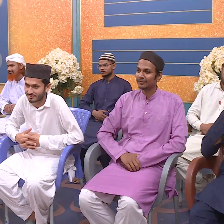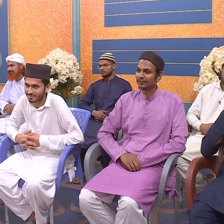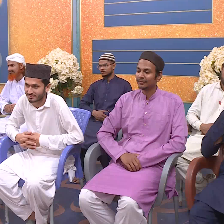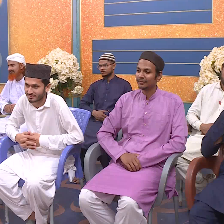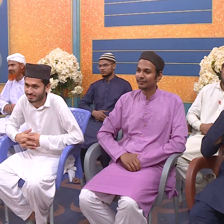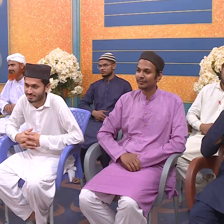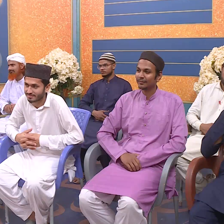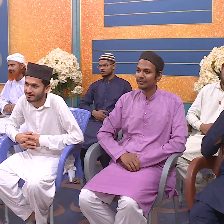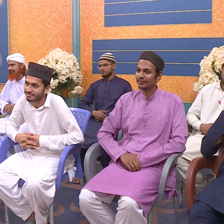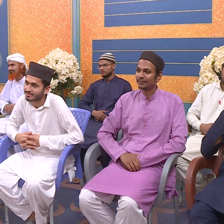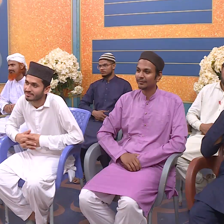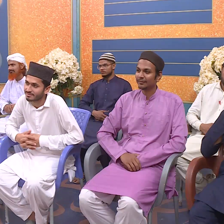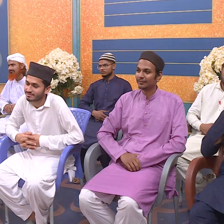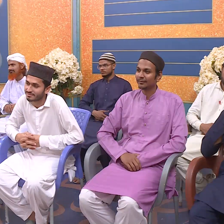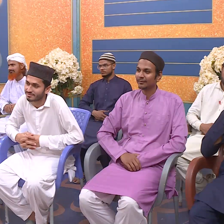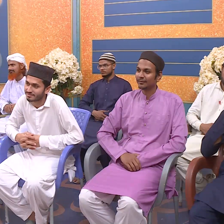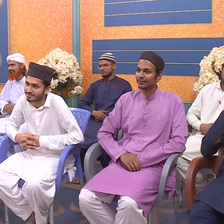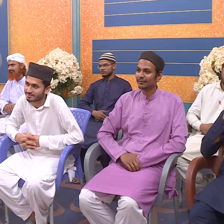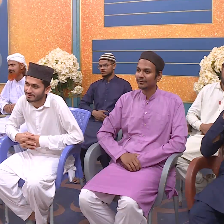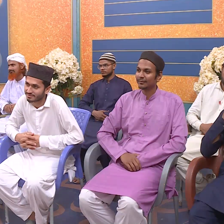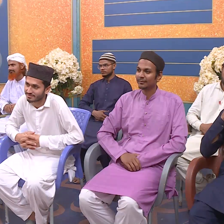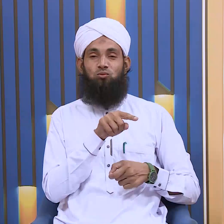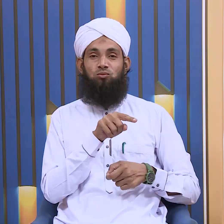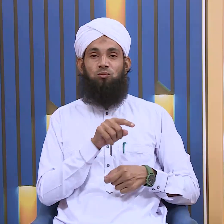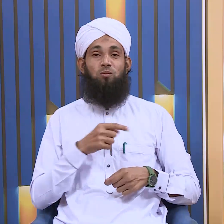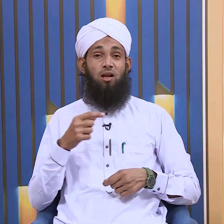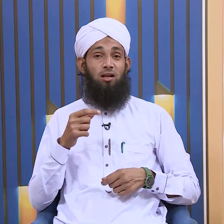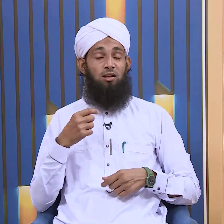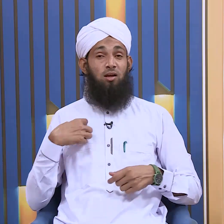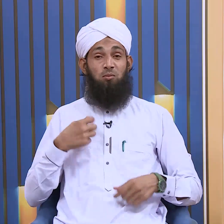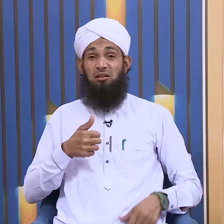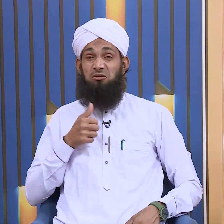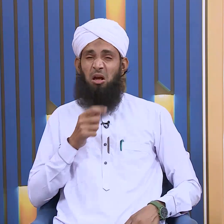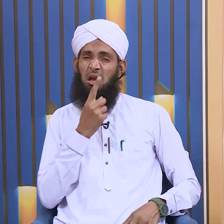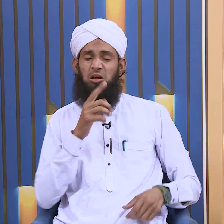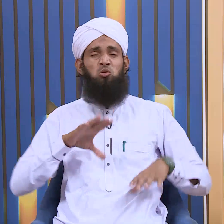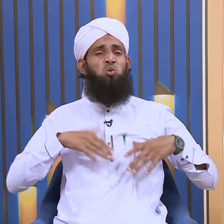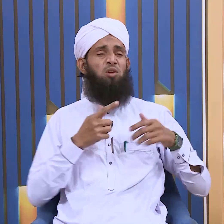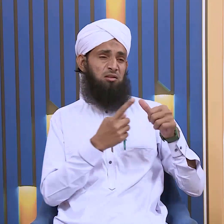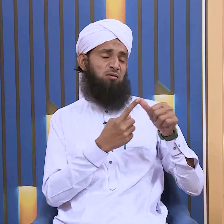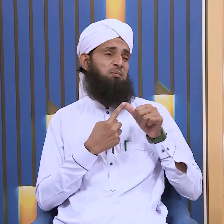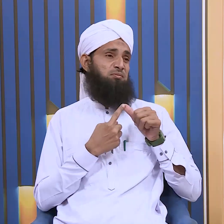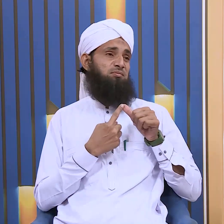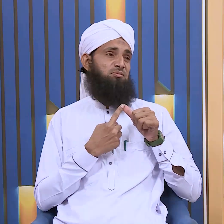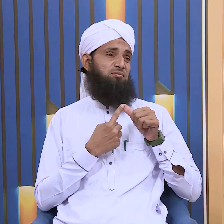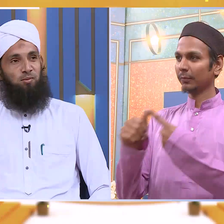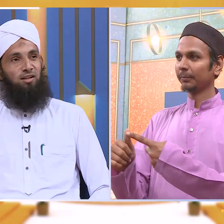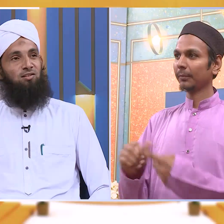پھر انشاءاللہ ہم اپنے نیکسٹ سیگمنٹ کی طرف بڑھتے ہیں۔ حب جاہ کا کوئی ایک نقصان بتائیں۔ میرا جواب یہ ہے